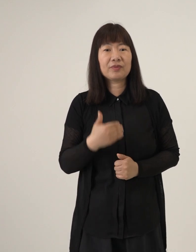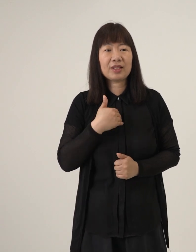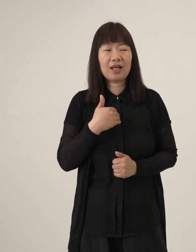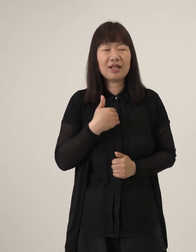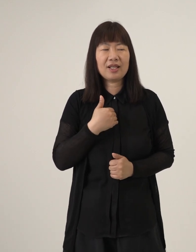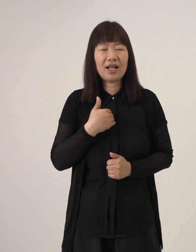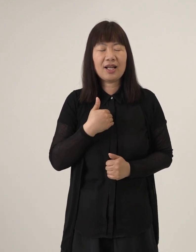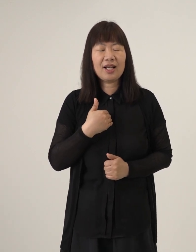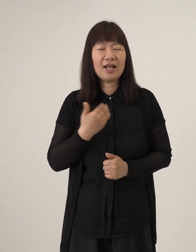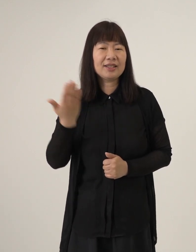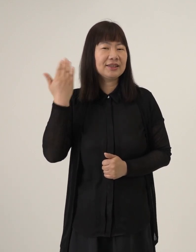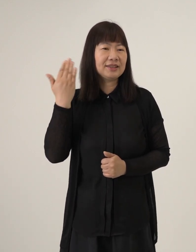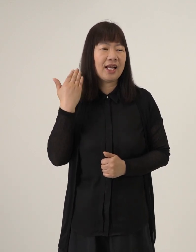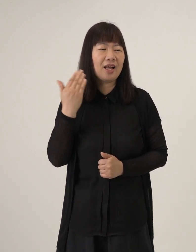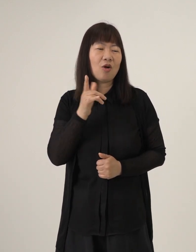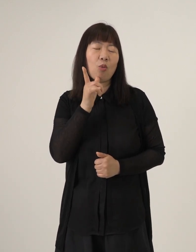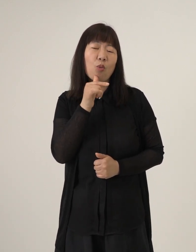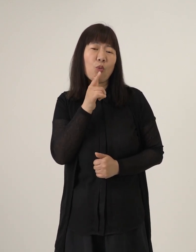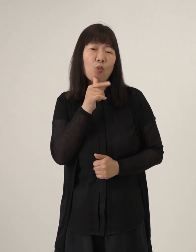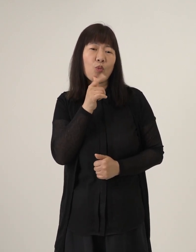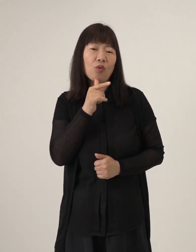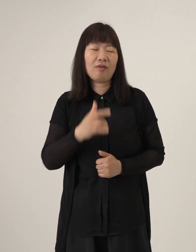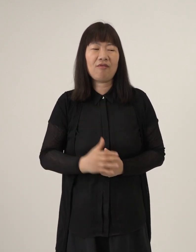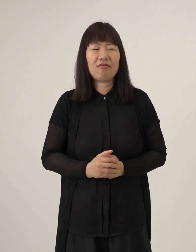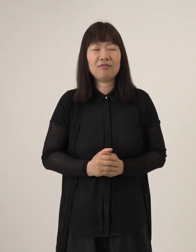제가 지난 월요일 날